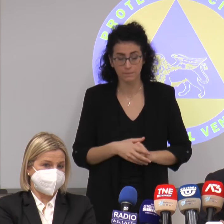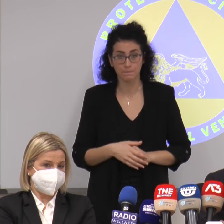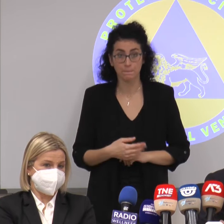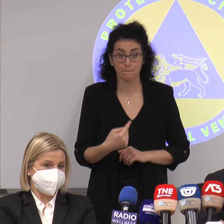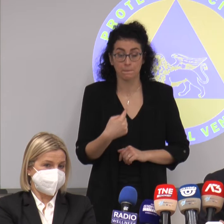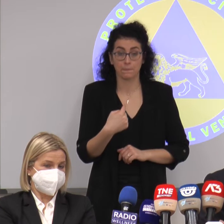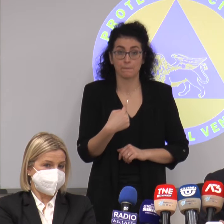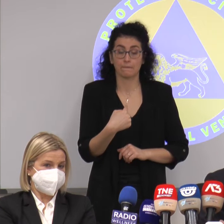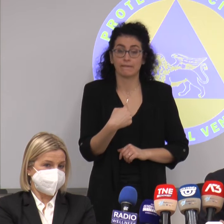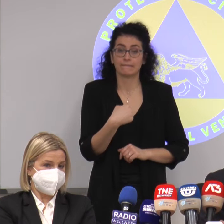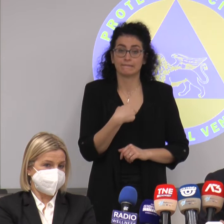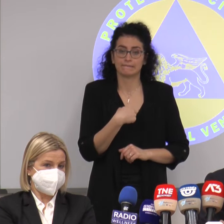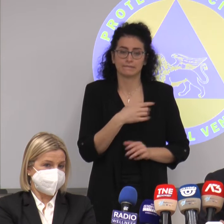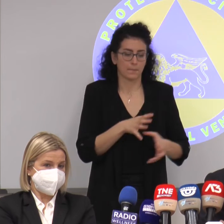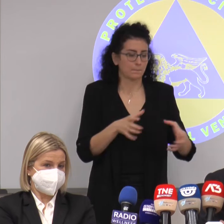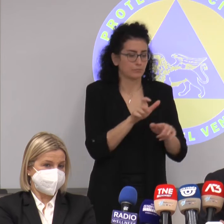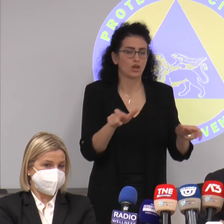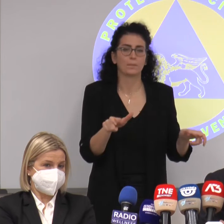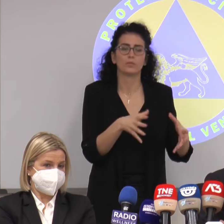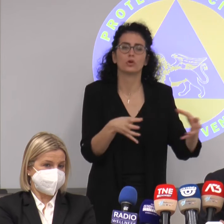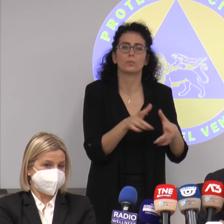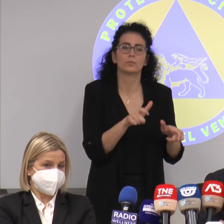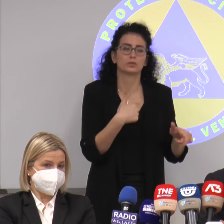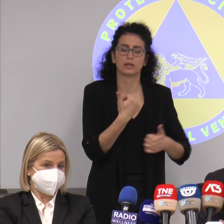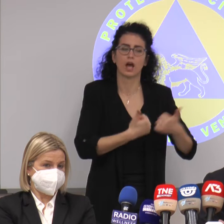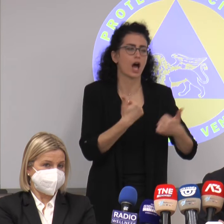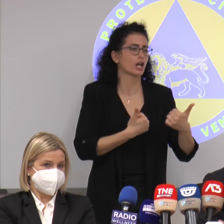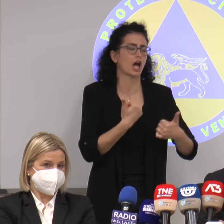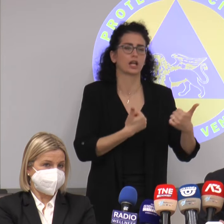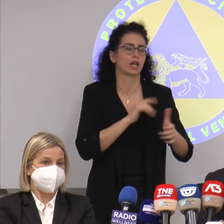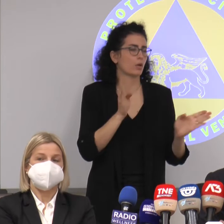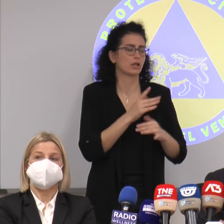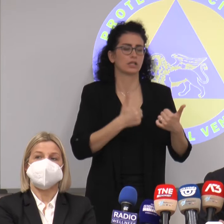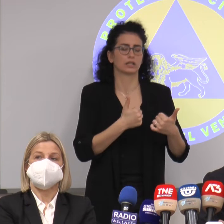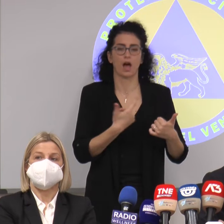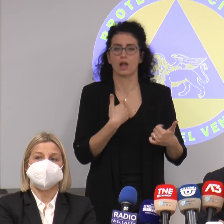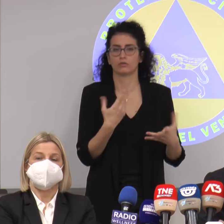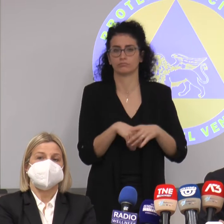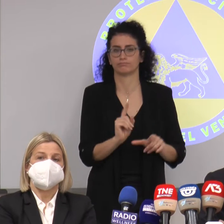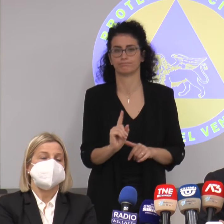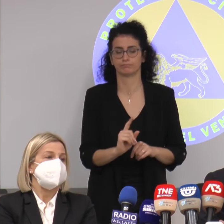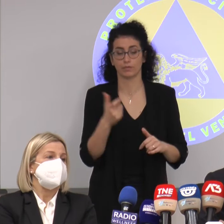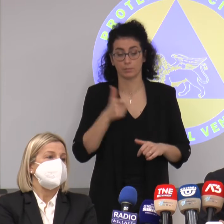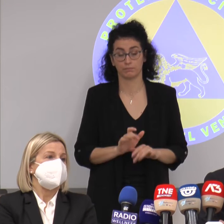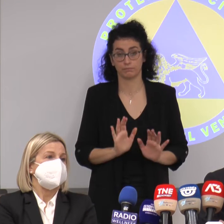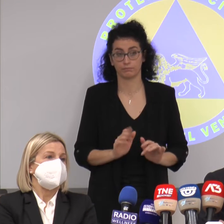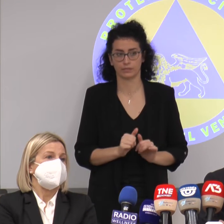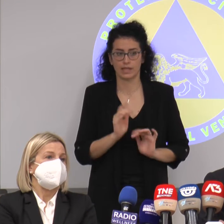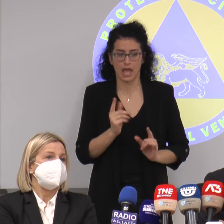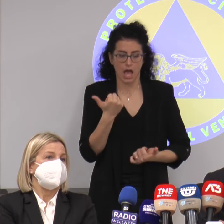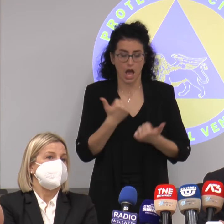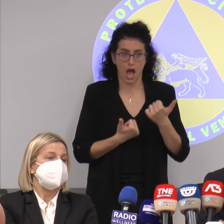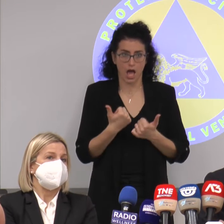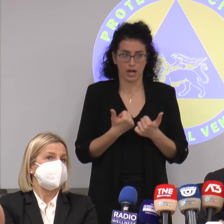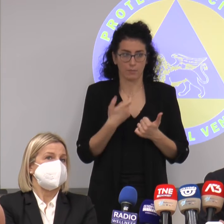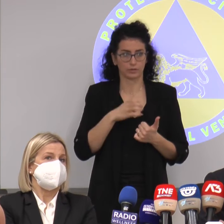credono che bisogna parlare dappertutto e comunque se si faranno le gare perché l'europa viene